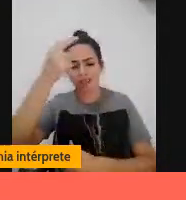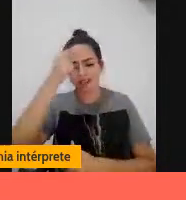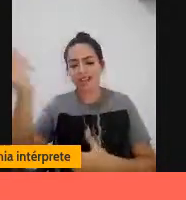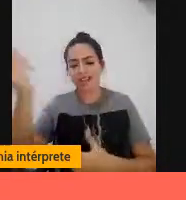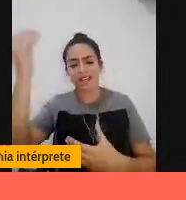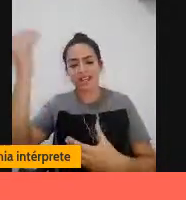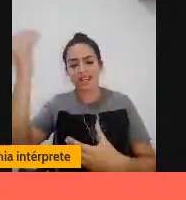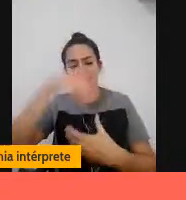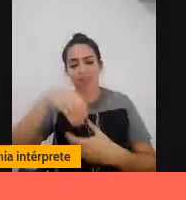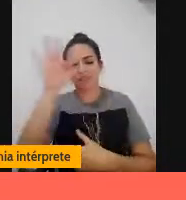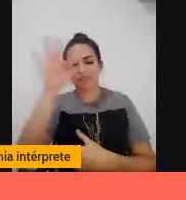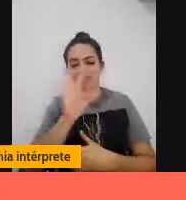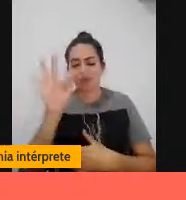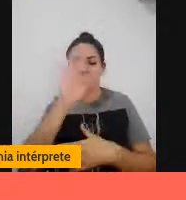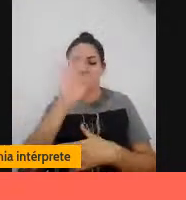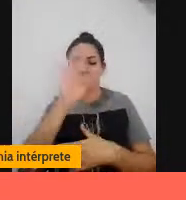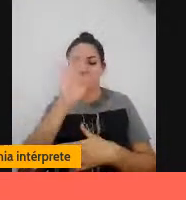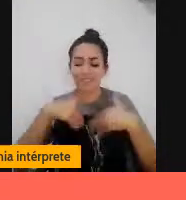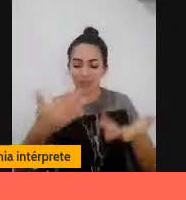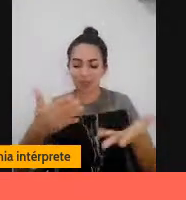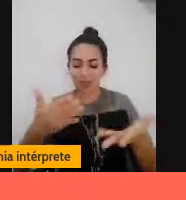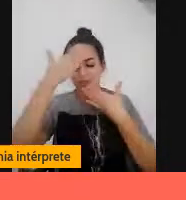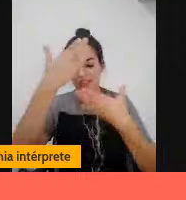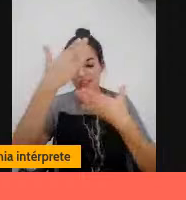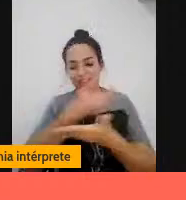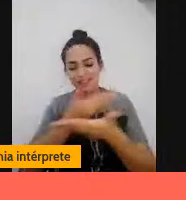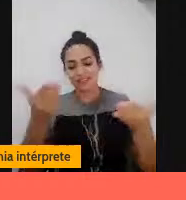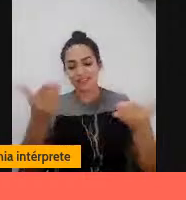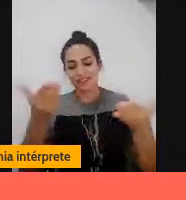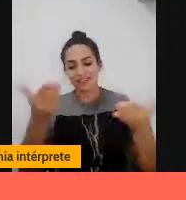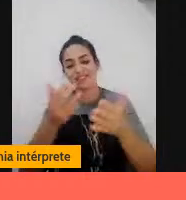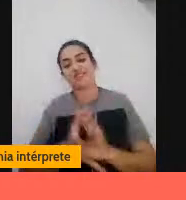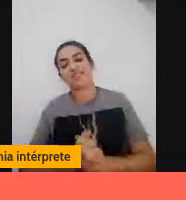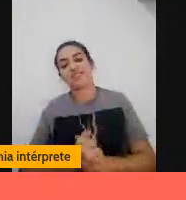é isso, muito obrigado a todos.